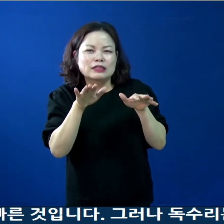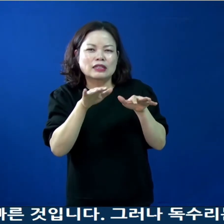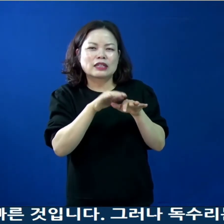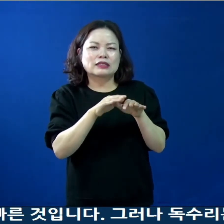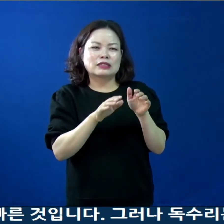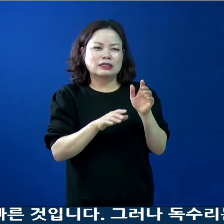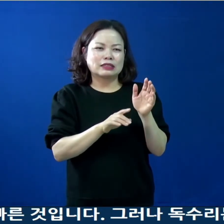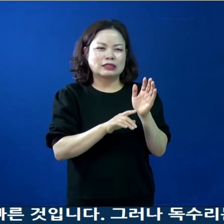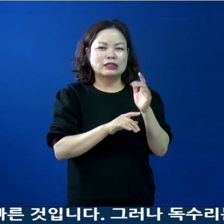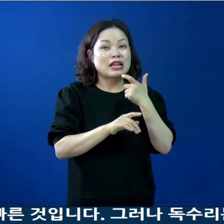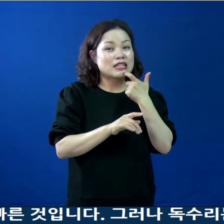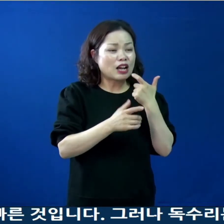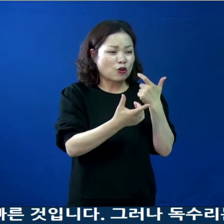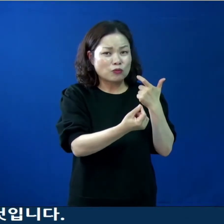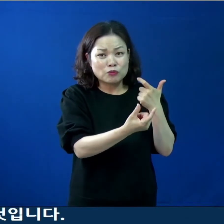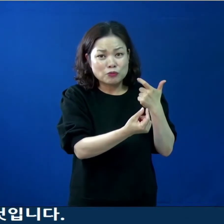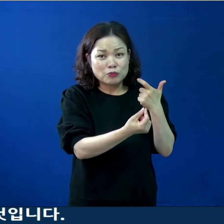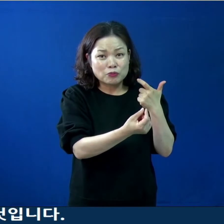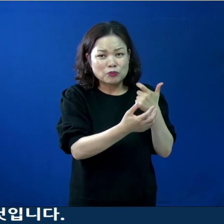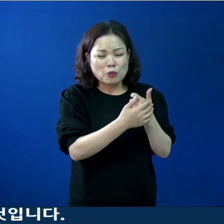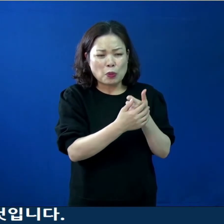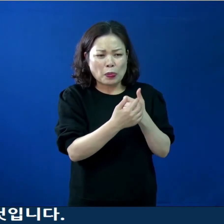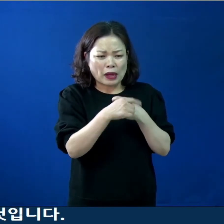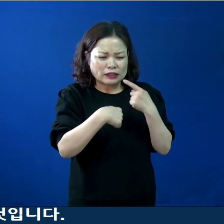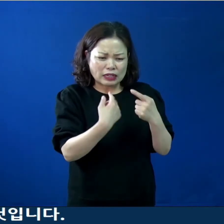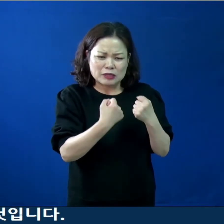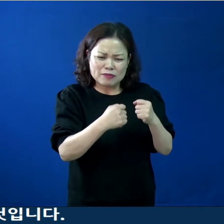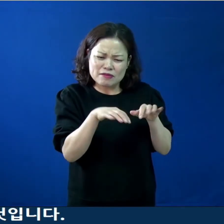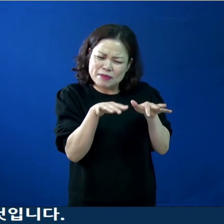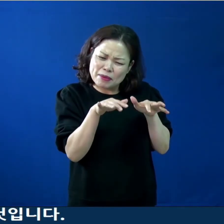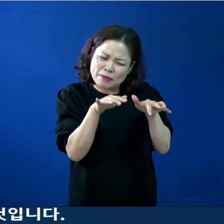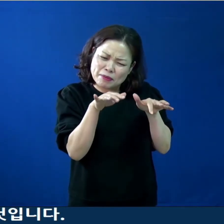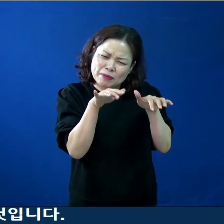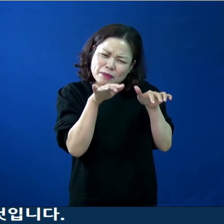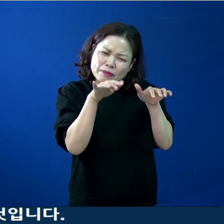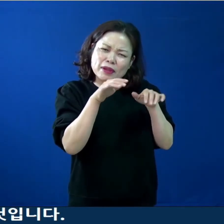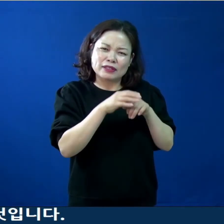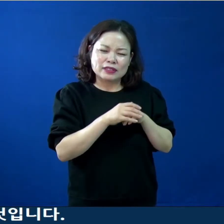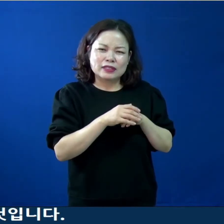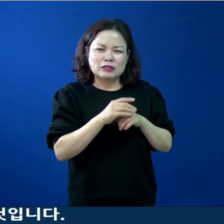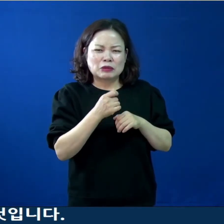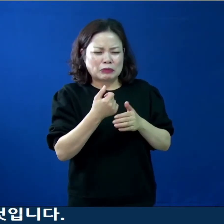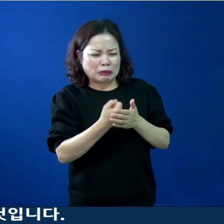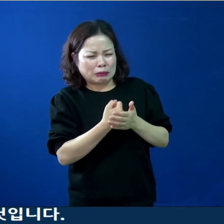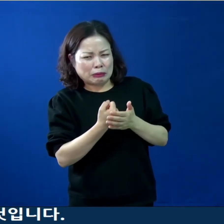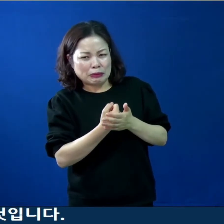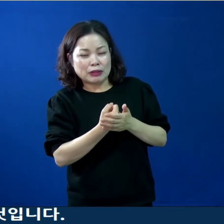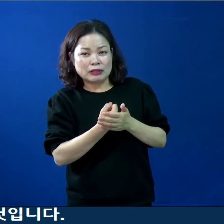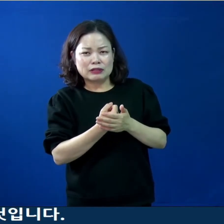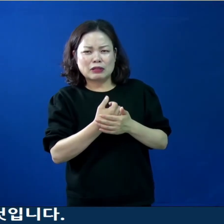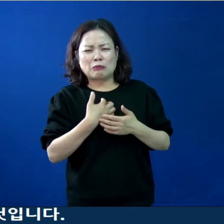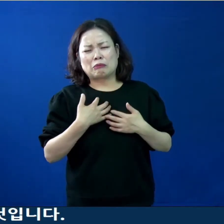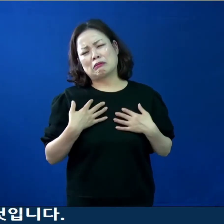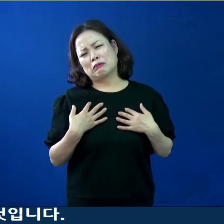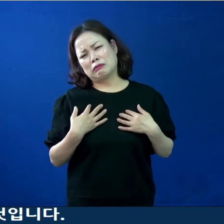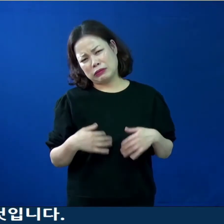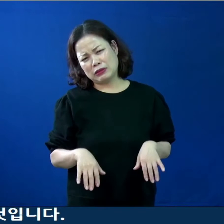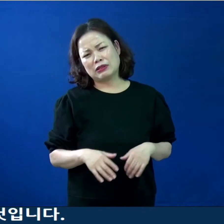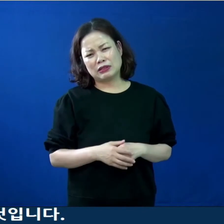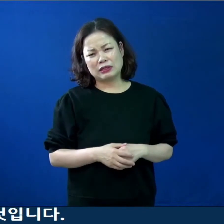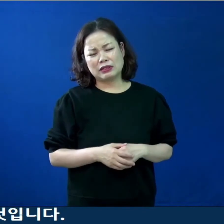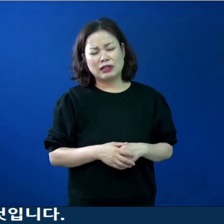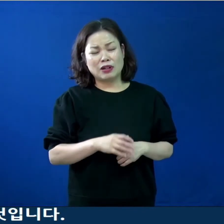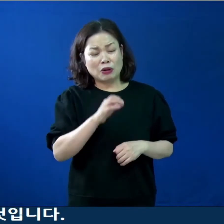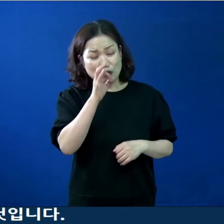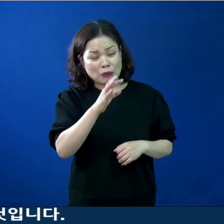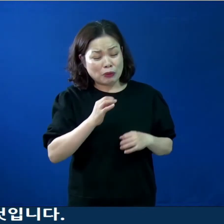자기 힘으로 파닥파닥 거리는 거예요. 애를 씁니다. 귀하면서 안쓰럽기까지 합니다. 근데 얼마나 피곤하겠습니까? 안